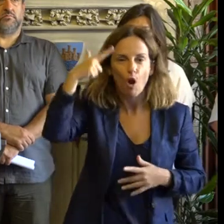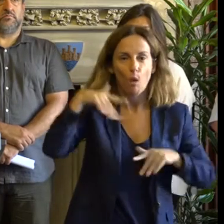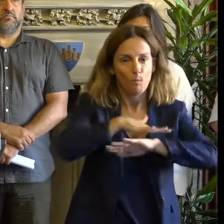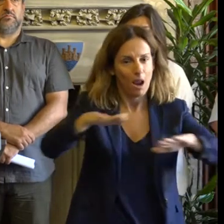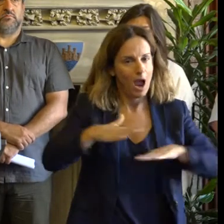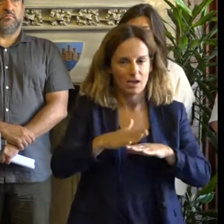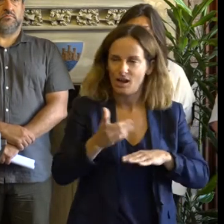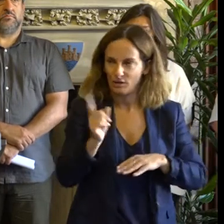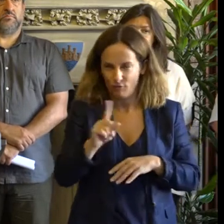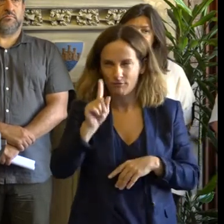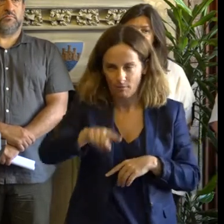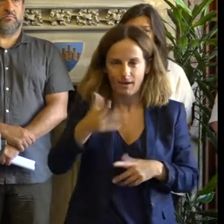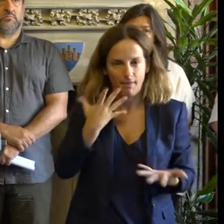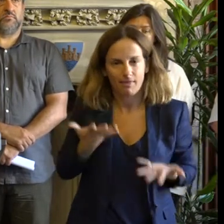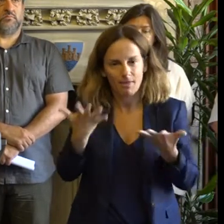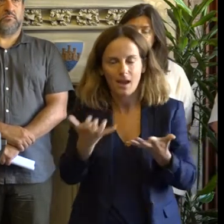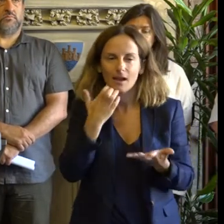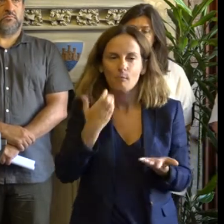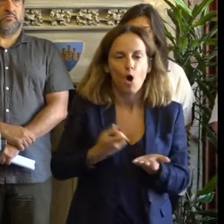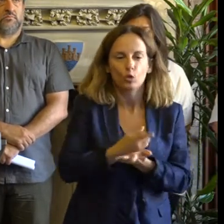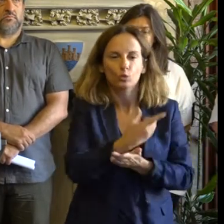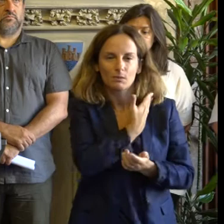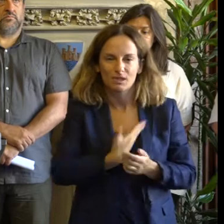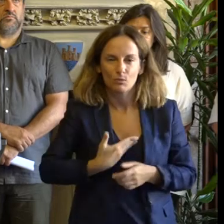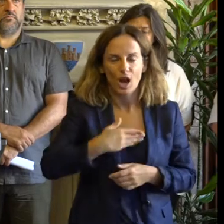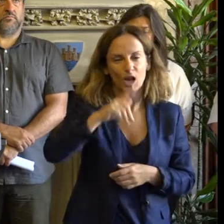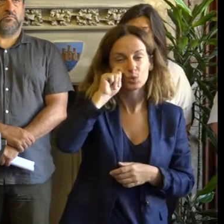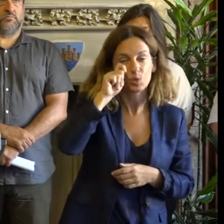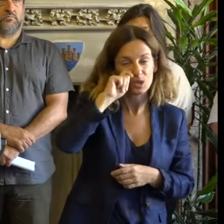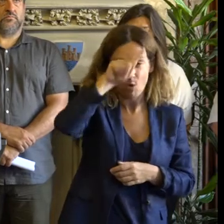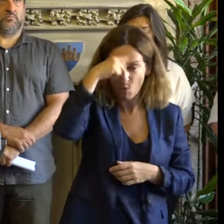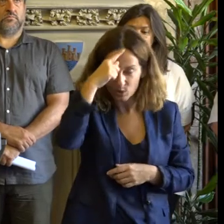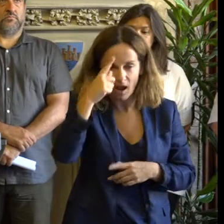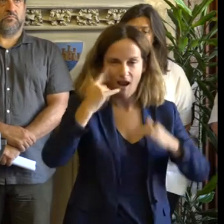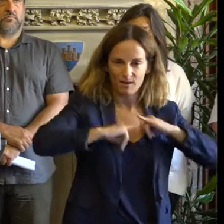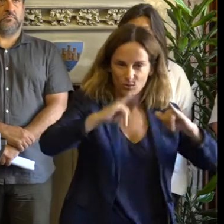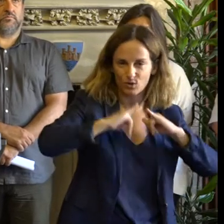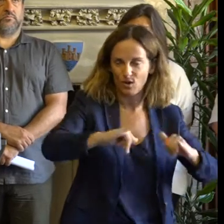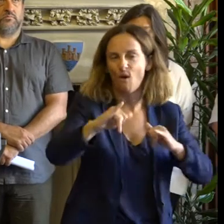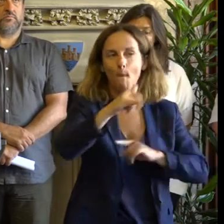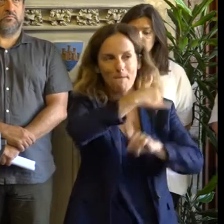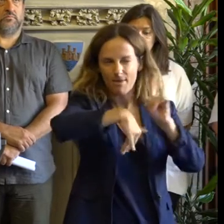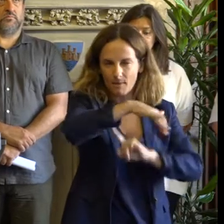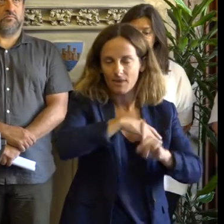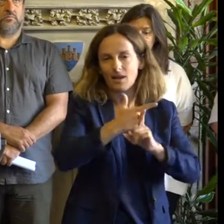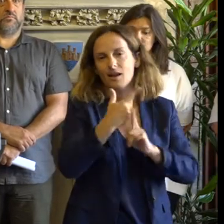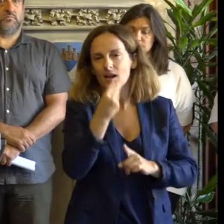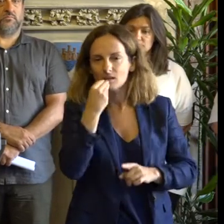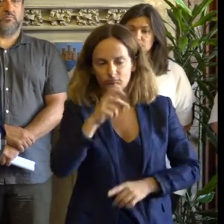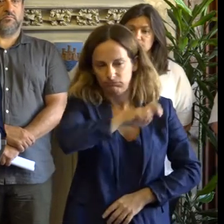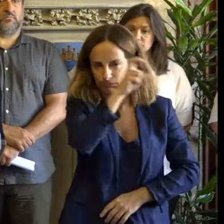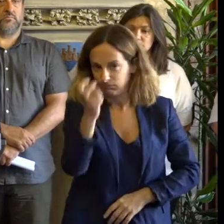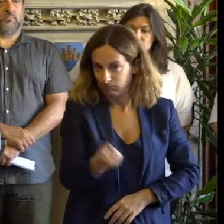això vol dir, en rutes patrimonials, en rutes senderistes, en rutes mediambientals, gastronòmiques, enològiques, etc.